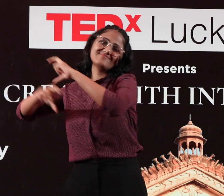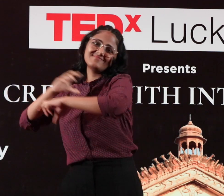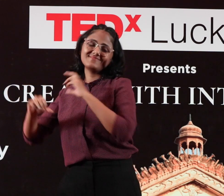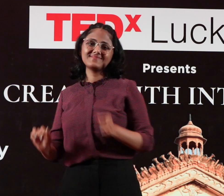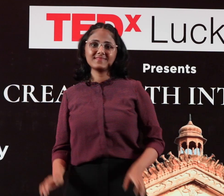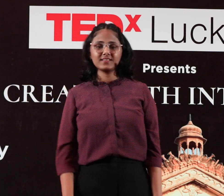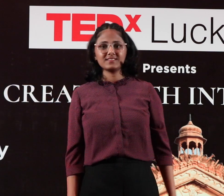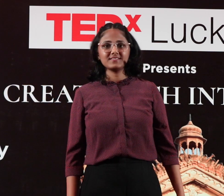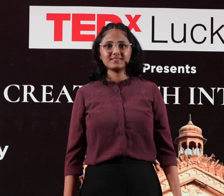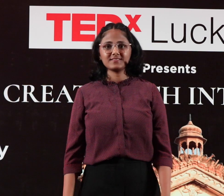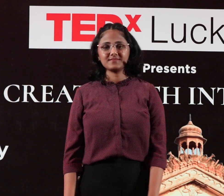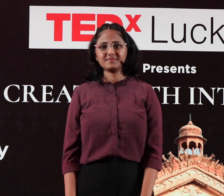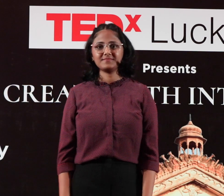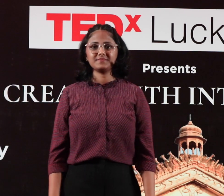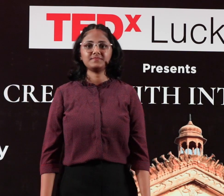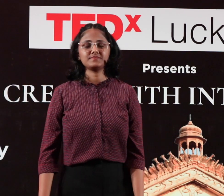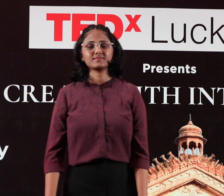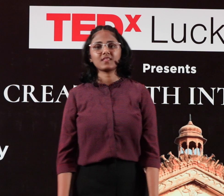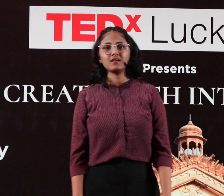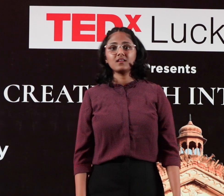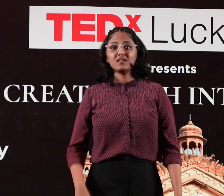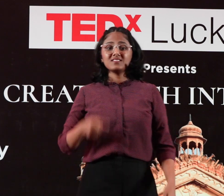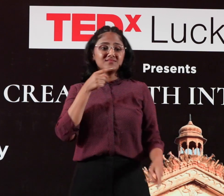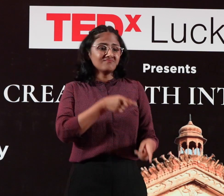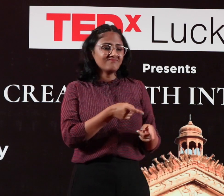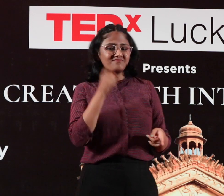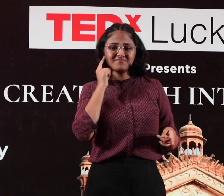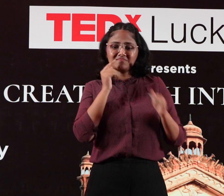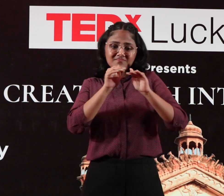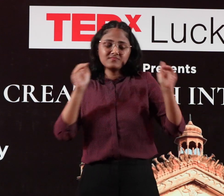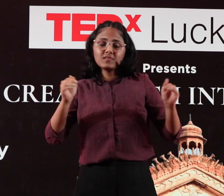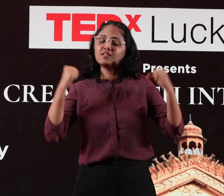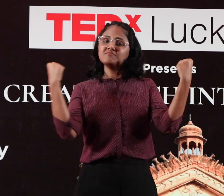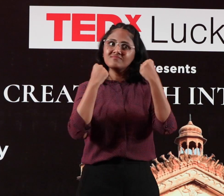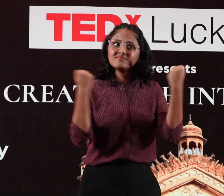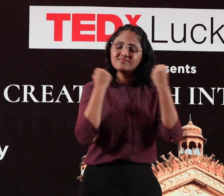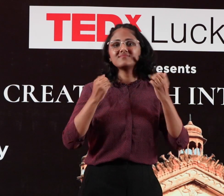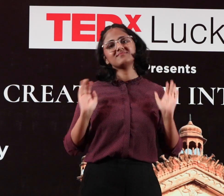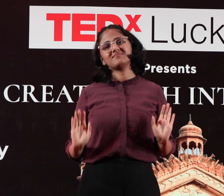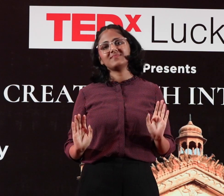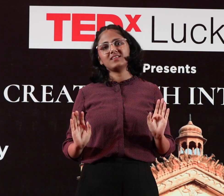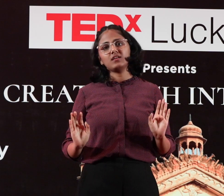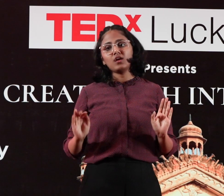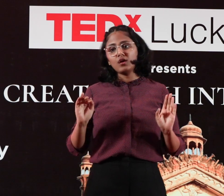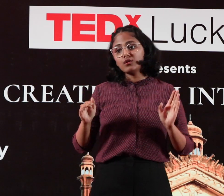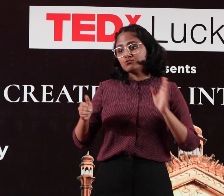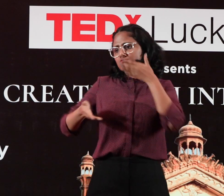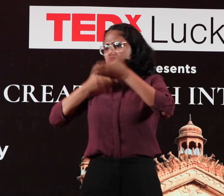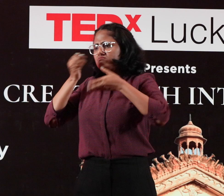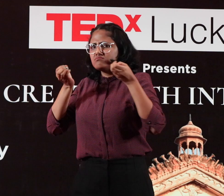वो फोकस रहेंगे, मेहनत करेंगे प्रूव करने के लिए अपने आप को। कॉर्पोरेट्स को ट्रेन करने लगे ताकि वो उन